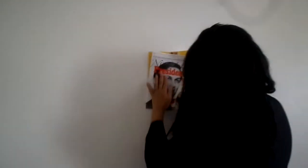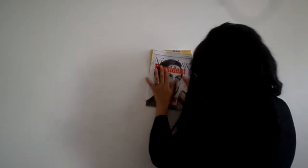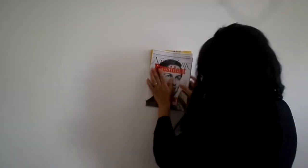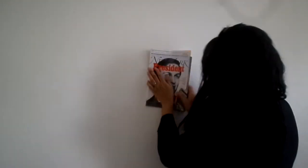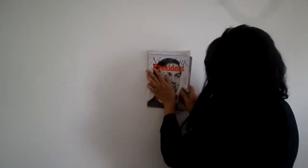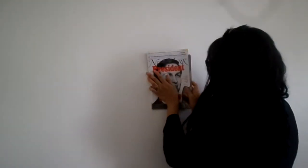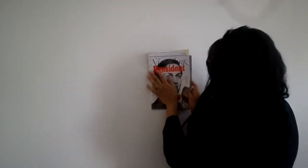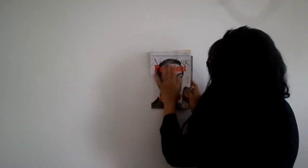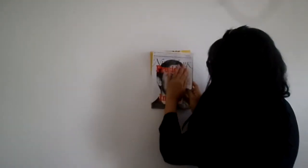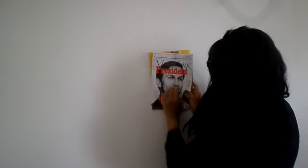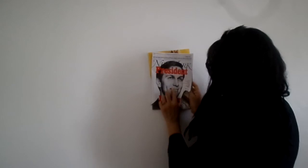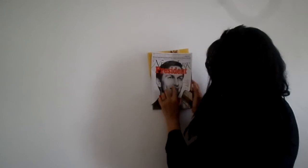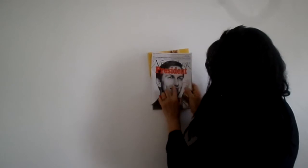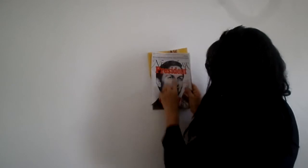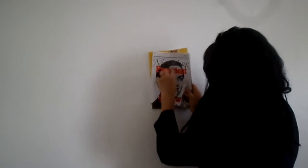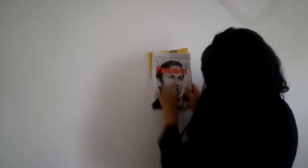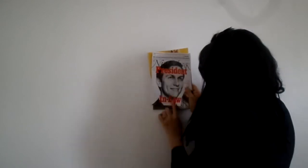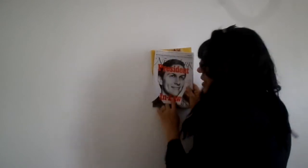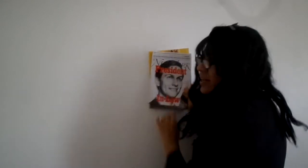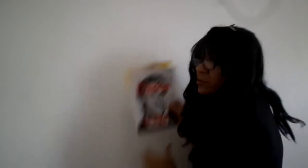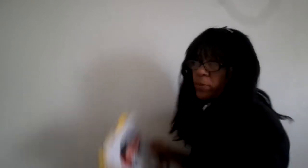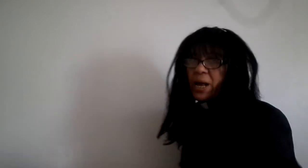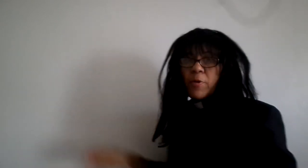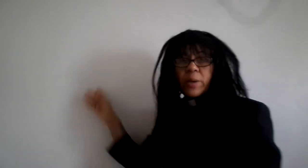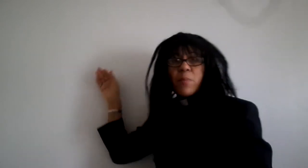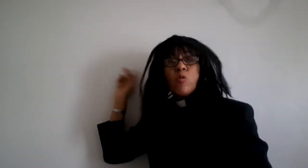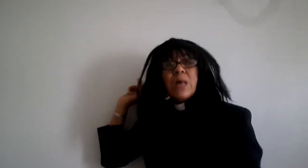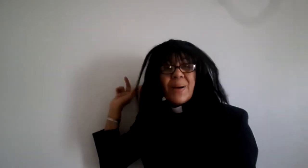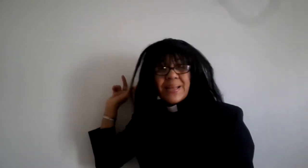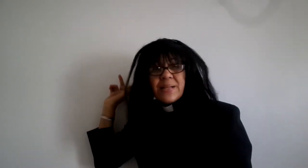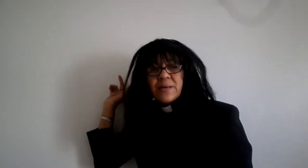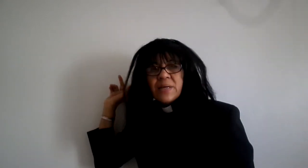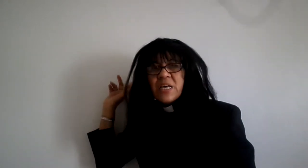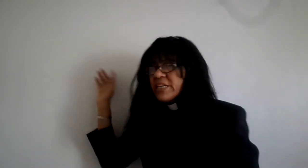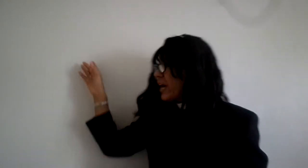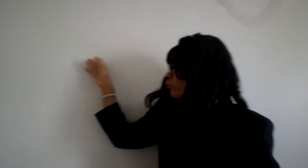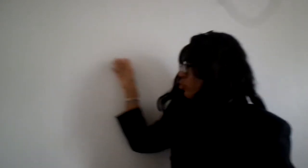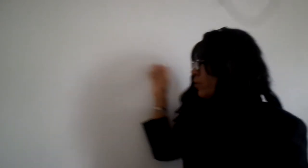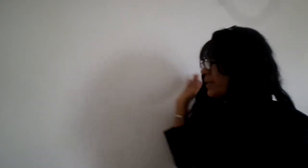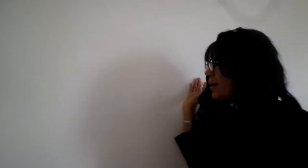puesta aquí para poder servirle a Dios, ¿verdad? Porque vemos una pared y ahí tú no ves nada,